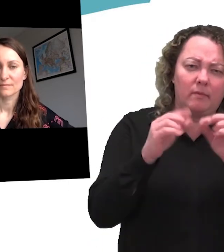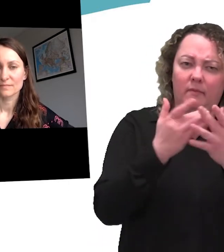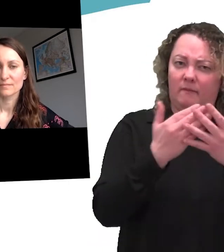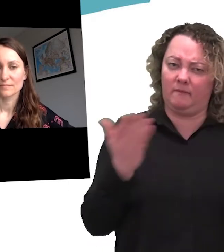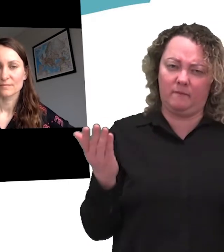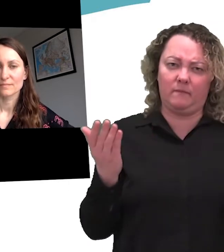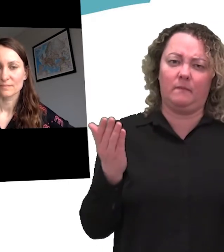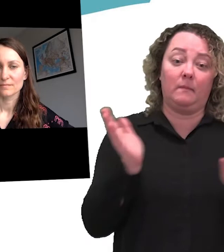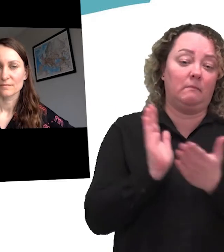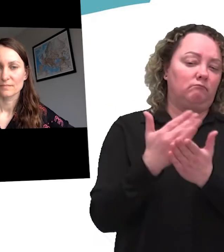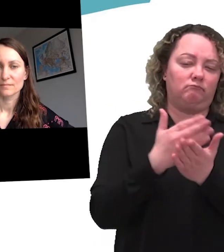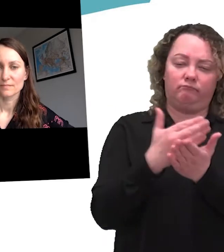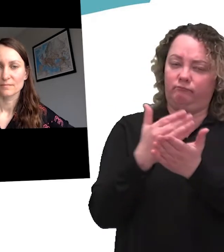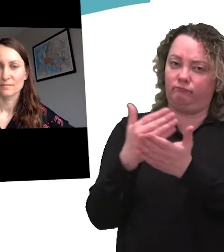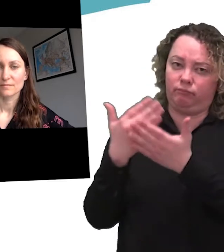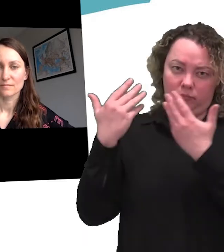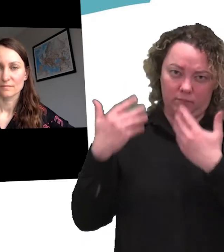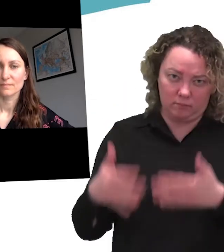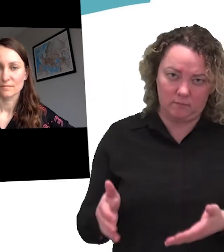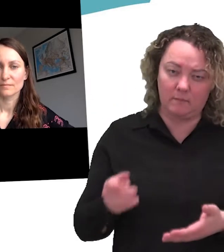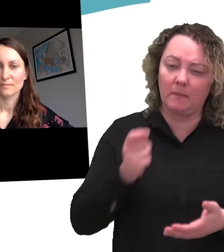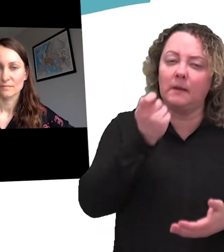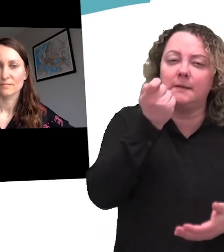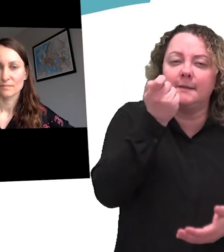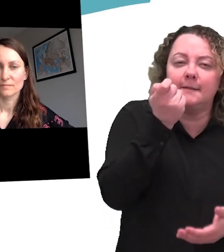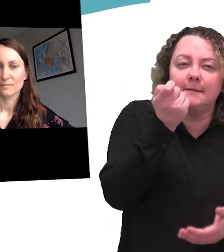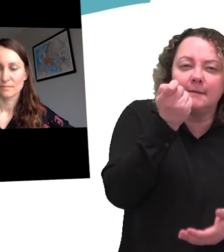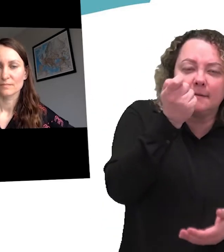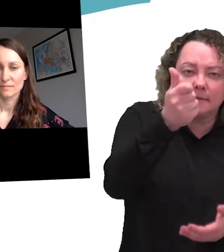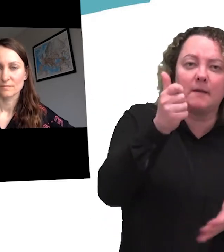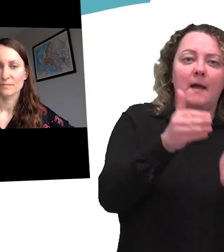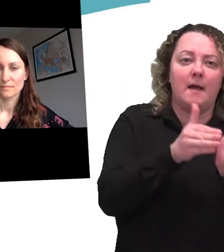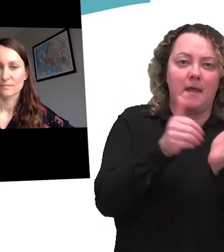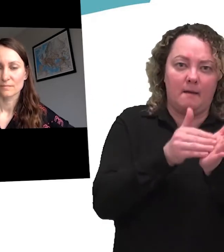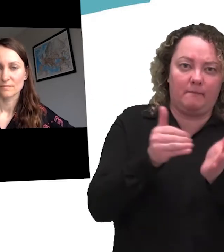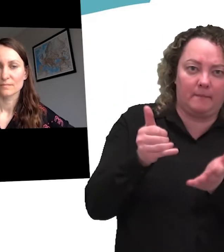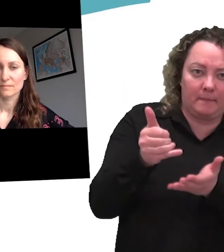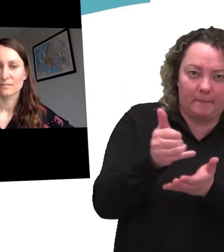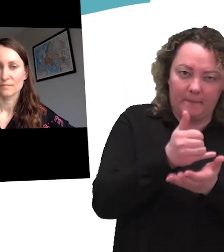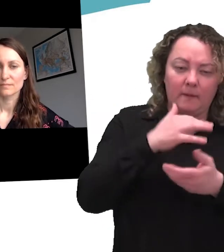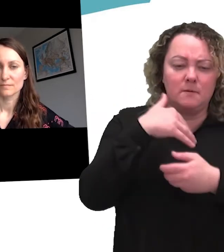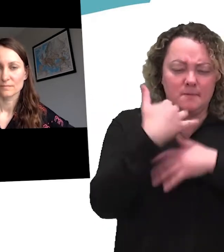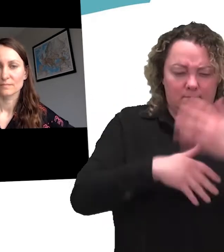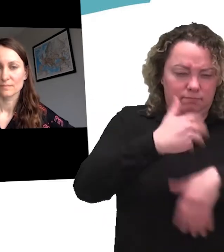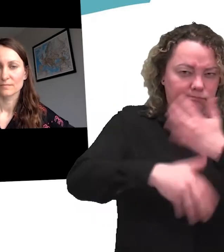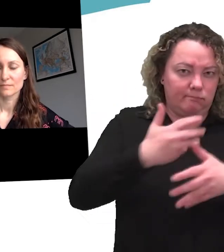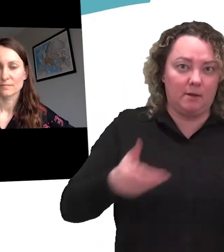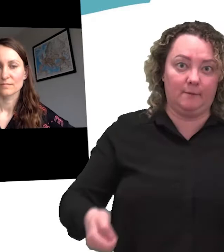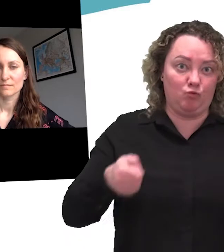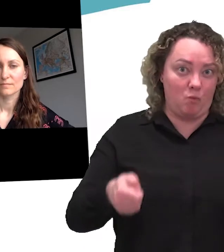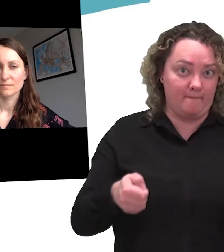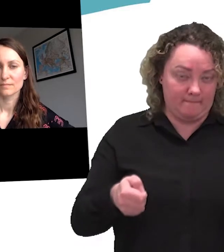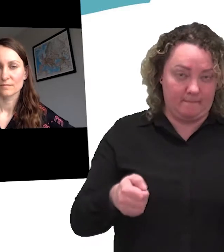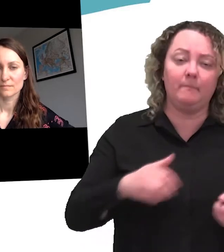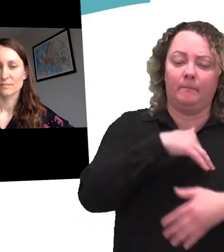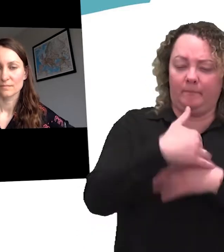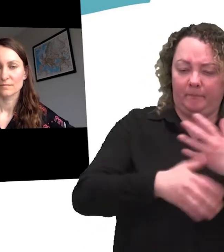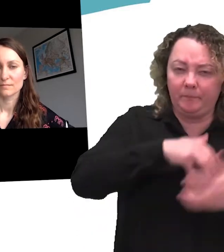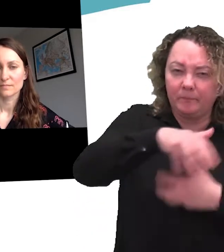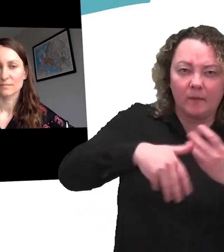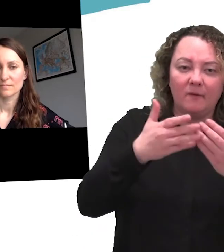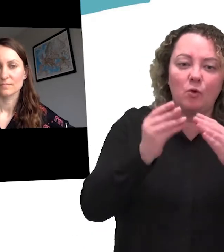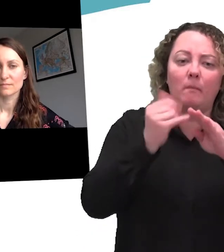tada įpilam labai mažai riebalų ir sumaišam viską dubenį, kad vos pasidengtų prieskoniais